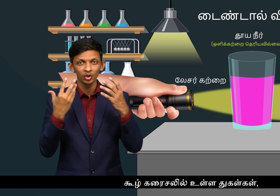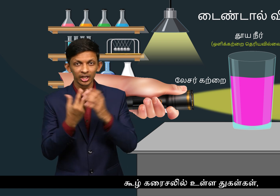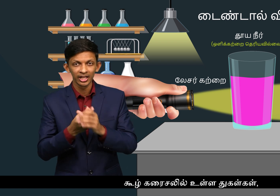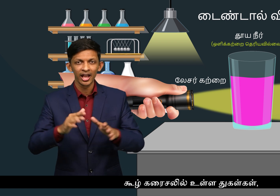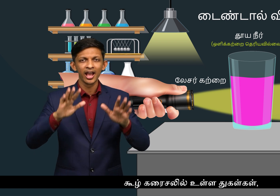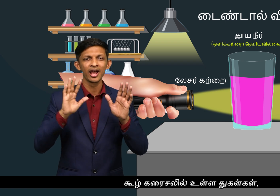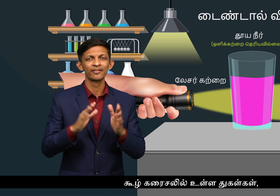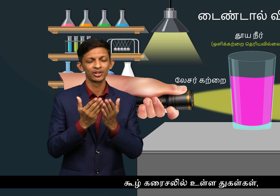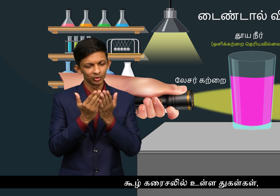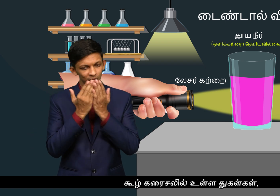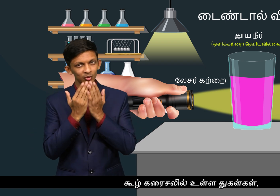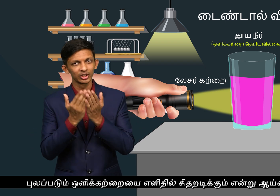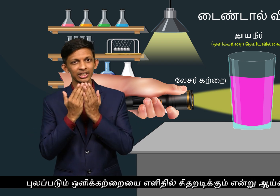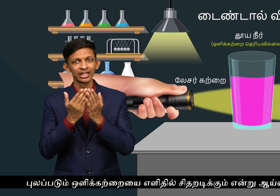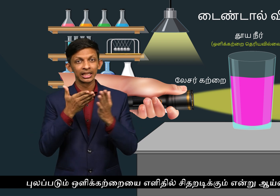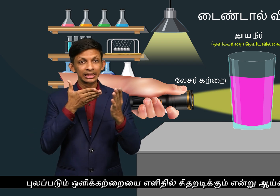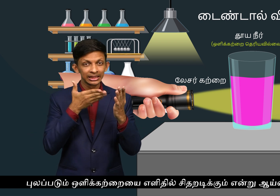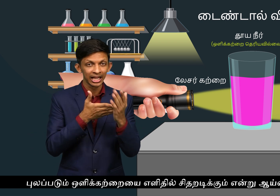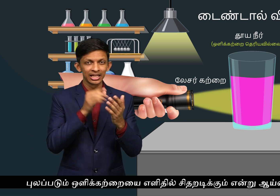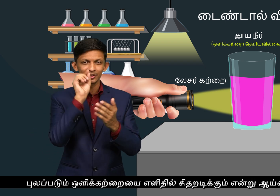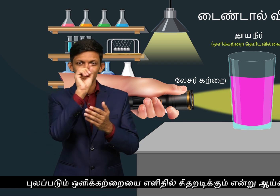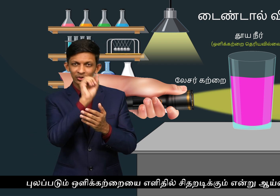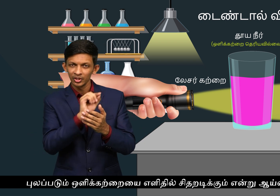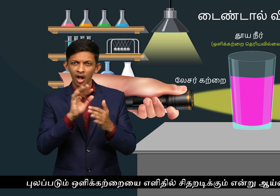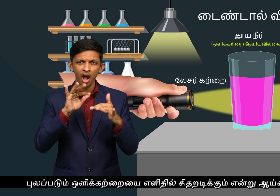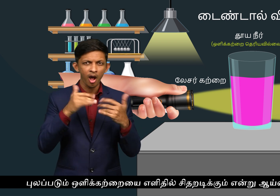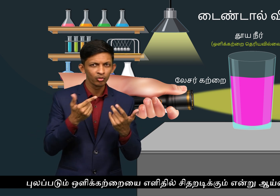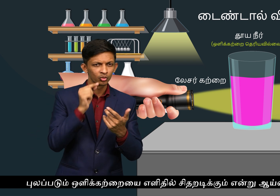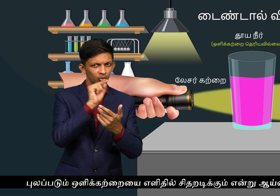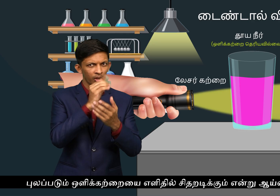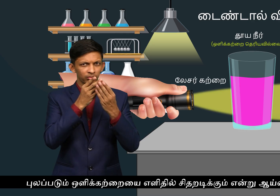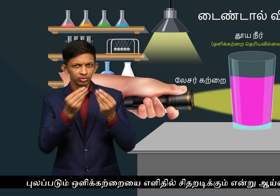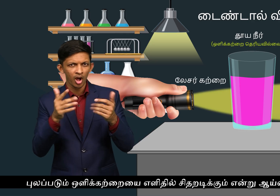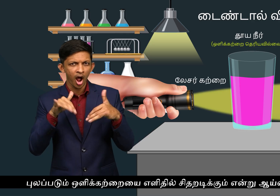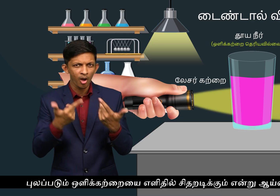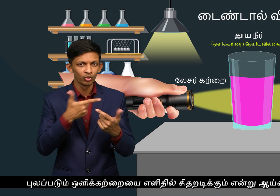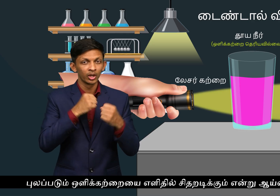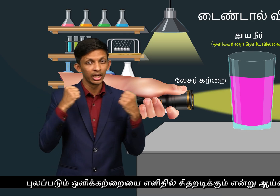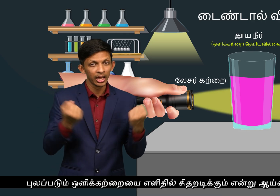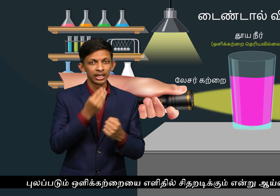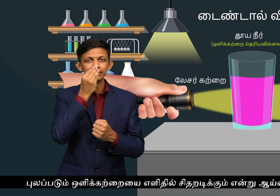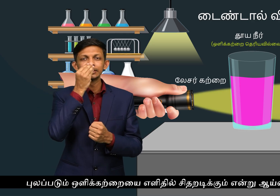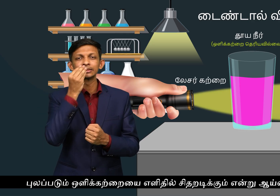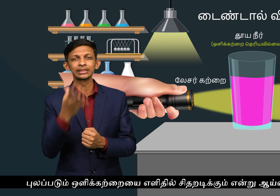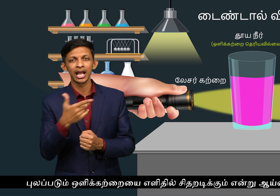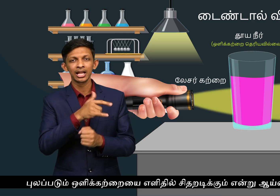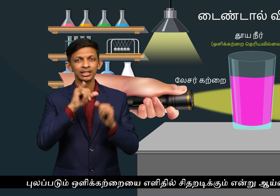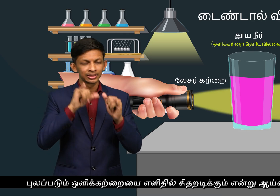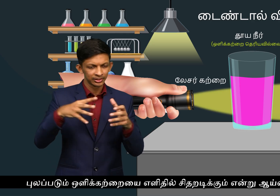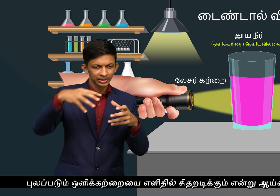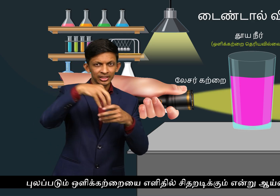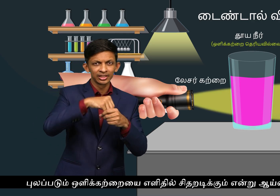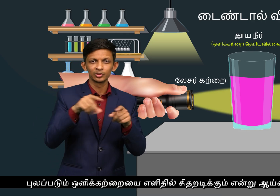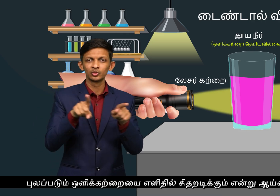கூழ் கரைசலில் உள்ள துகள்கள் புலப்படும் ஒளிக்கற்றையை எளிதில் சிதறடிக்கும் என்று ஆய்வு செய்துள்ளோம்.